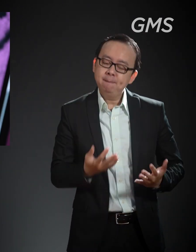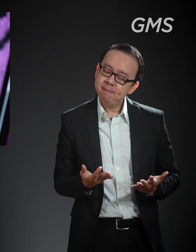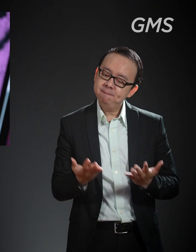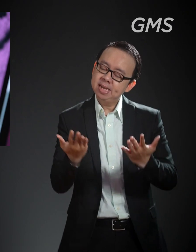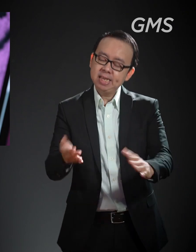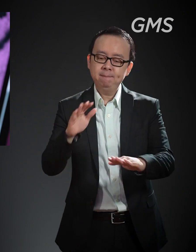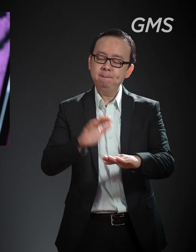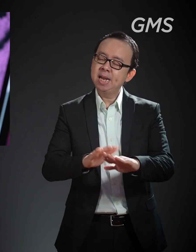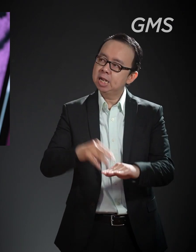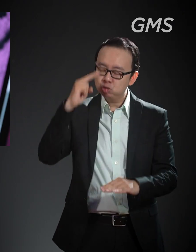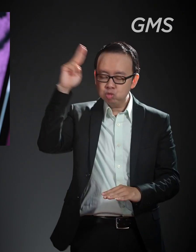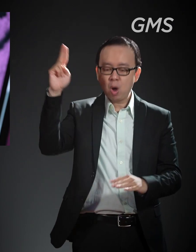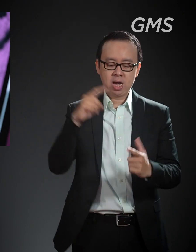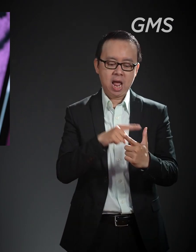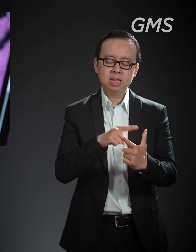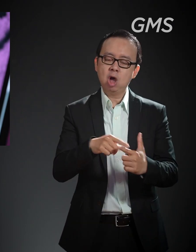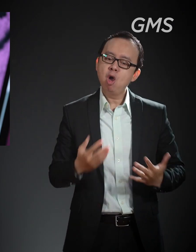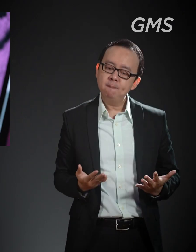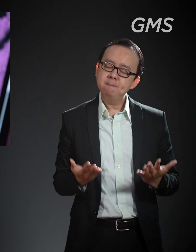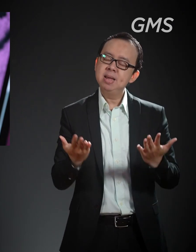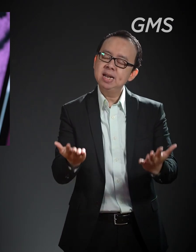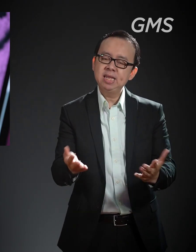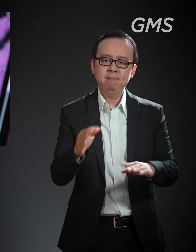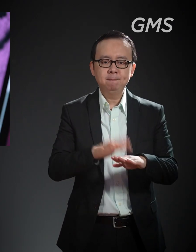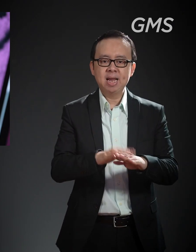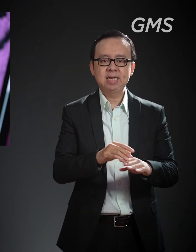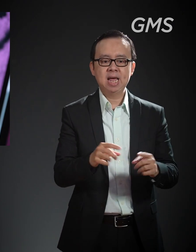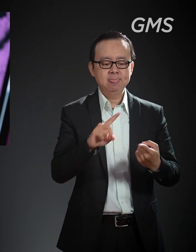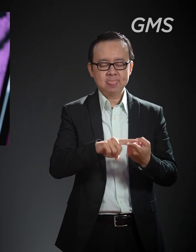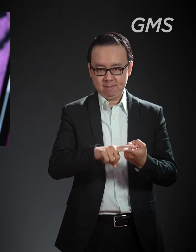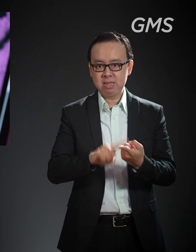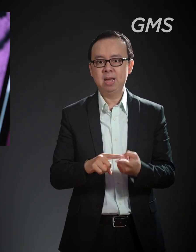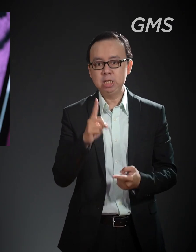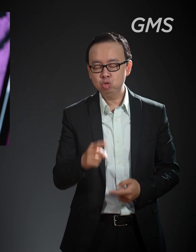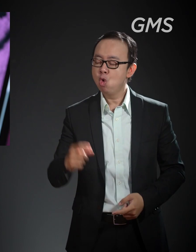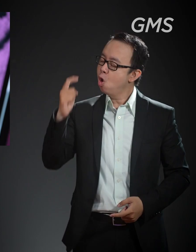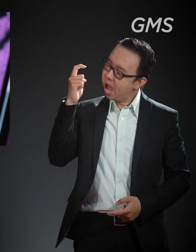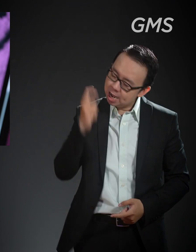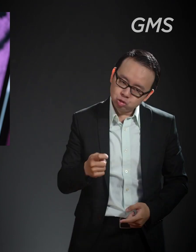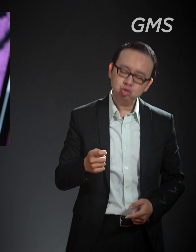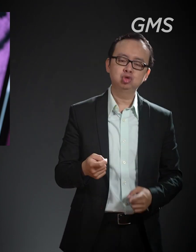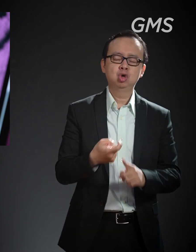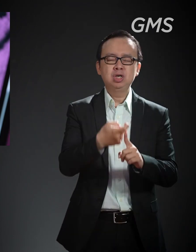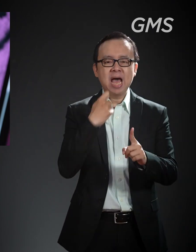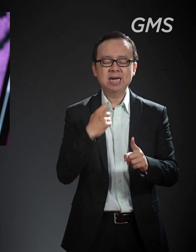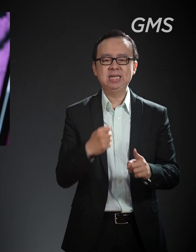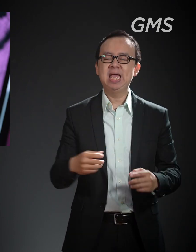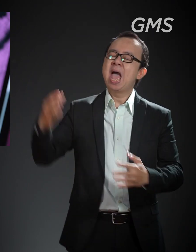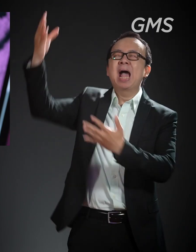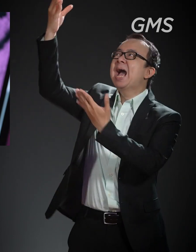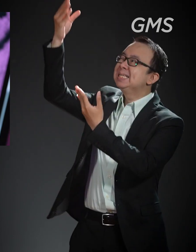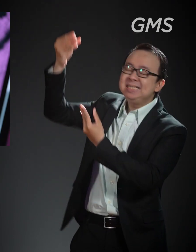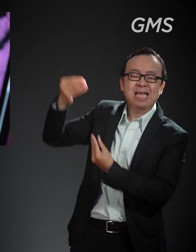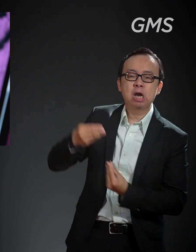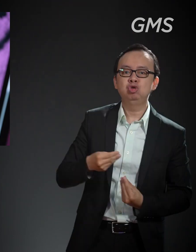sesama kita yang membutuhkan, itu harus berdasarkan kasih karunia. Pertama berdasarkan kasih. Berarti kalau